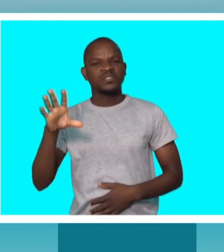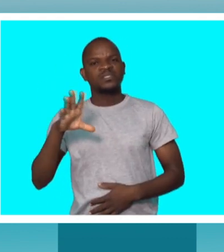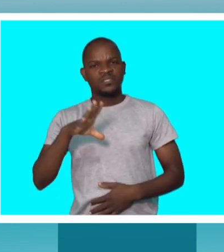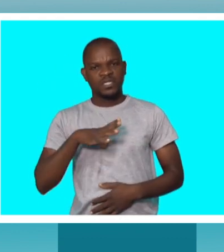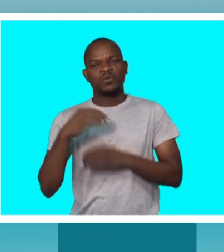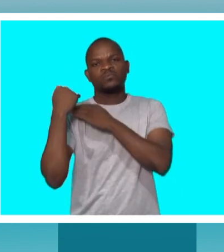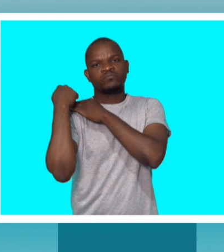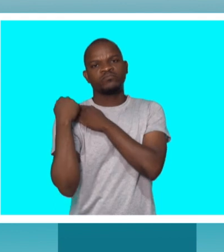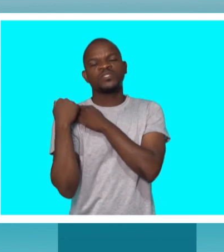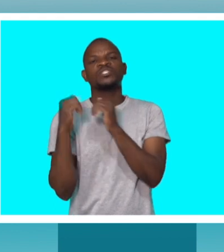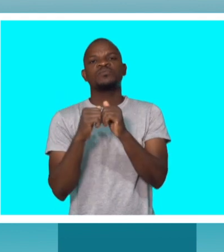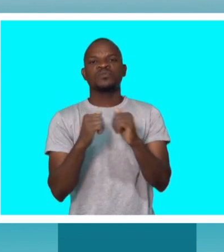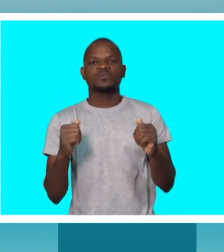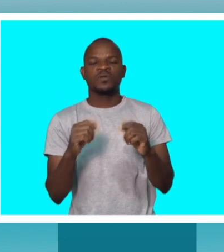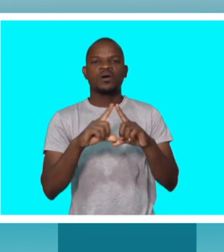deficiência.